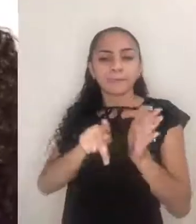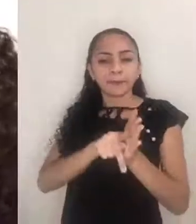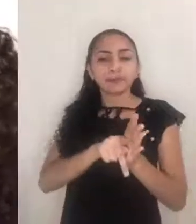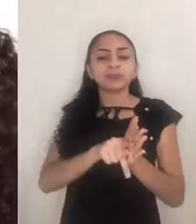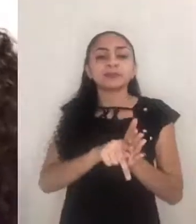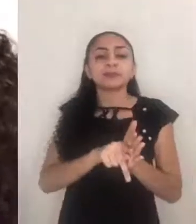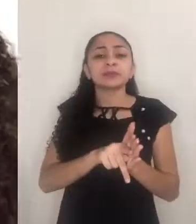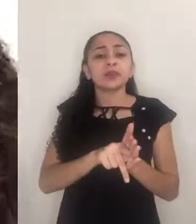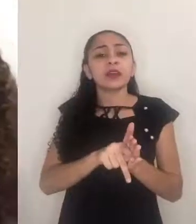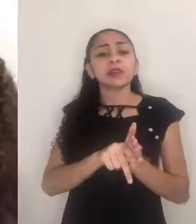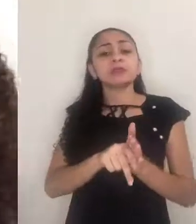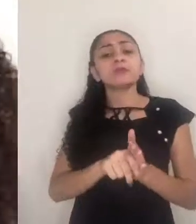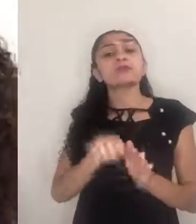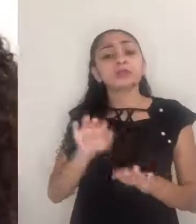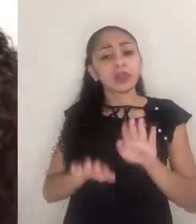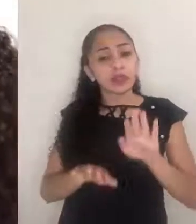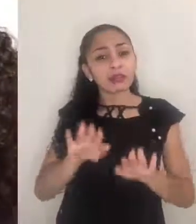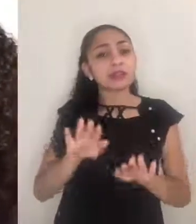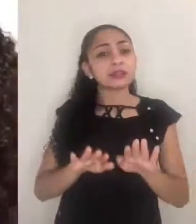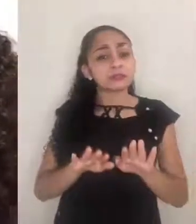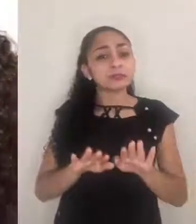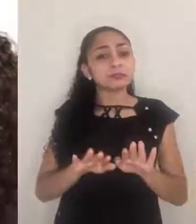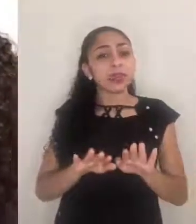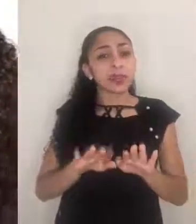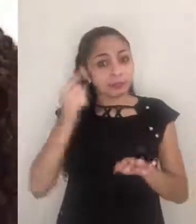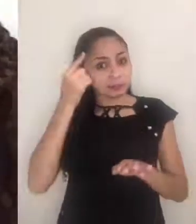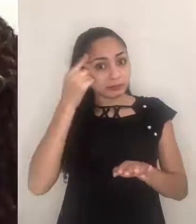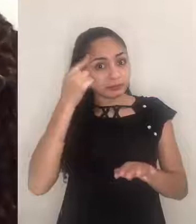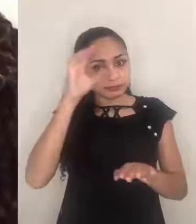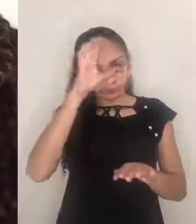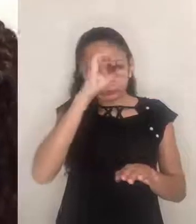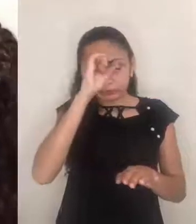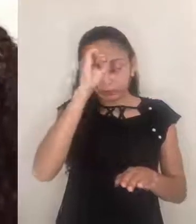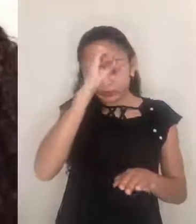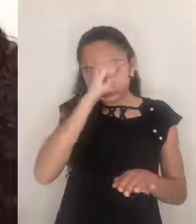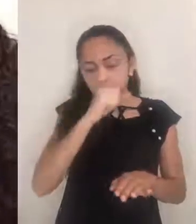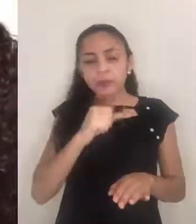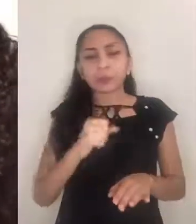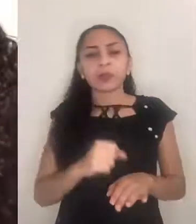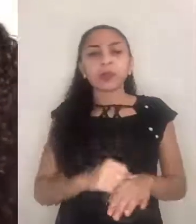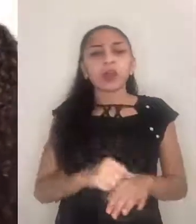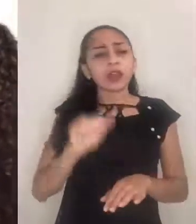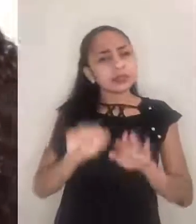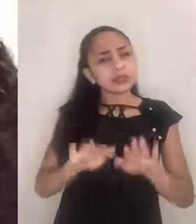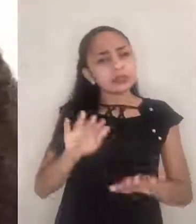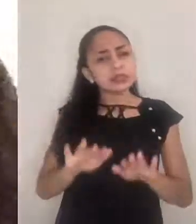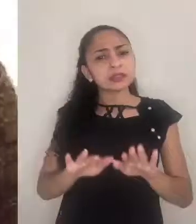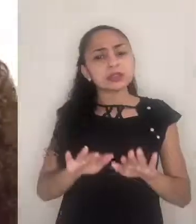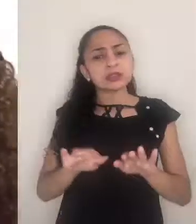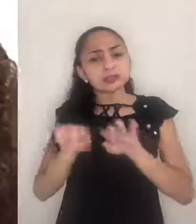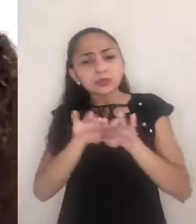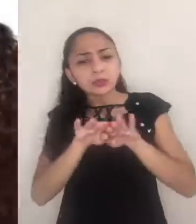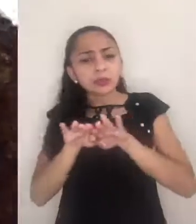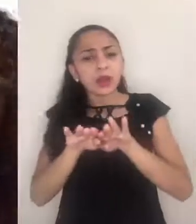dizer com esse versículo. E muitas vezes, e é essa a reflexão que eu gostaria de trazer para vocês hoje, é que